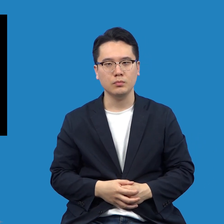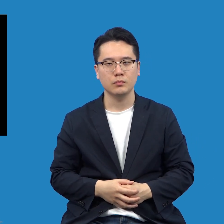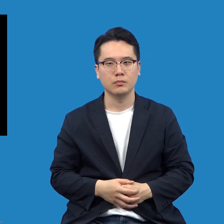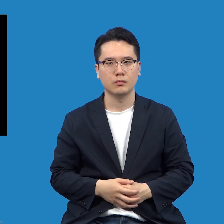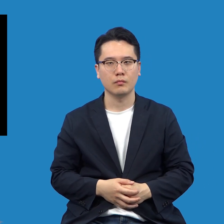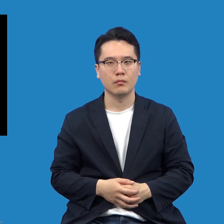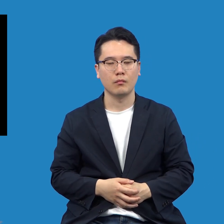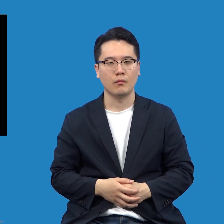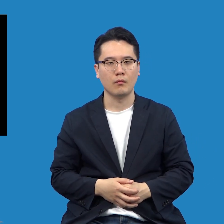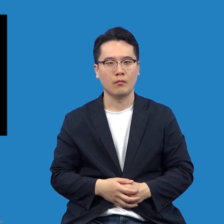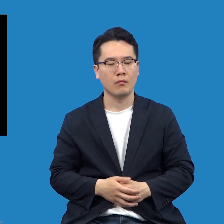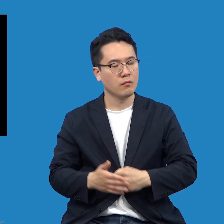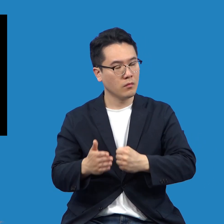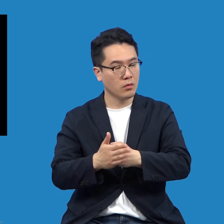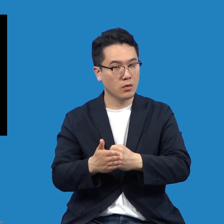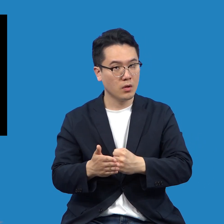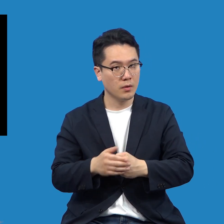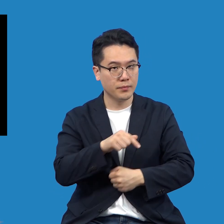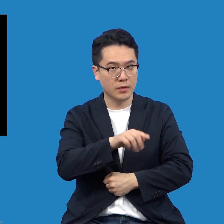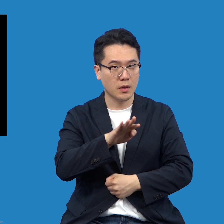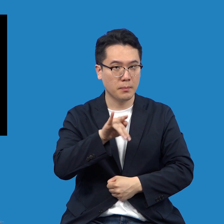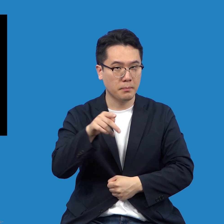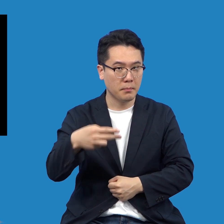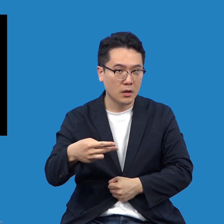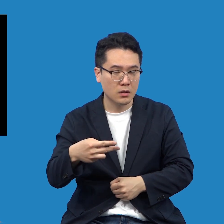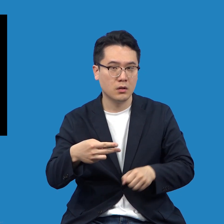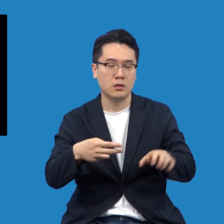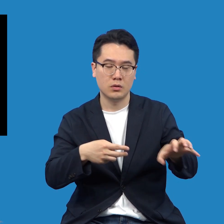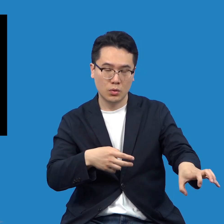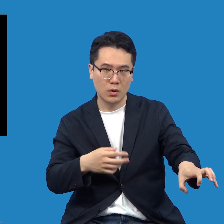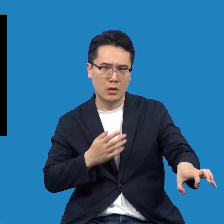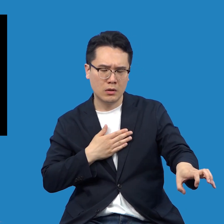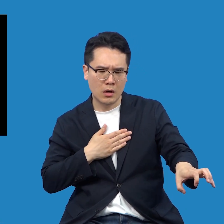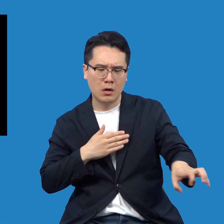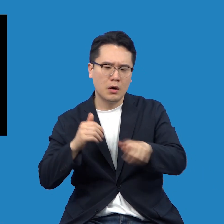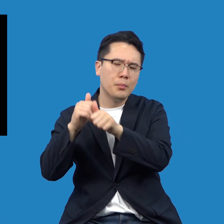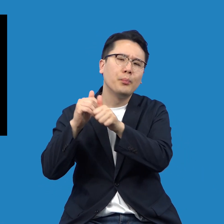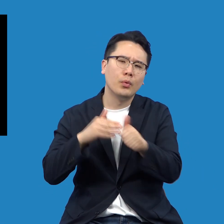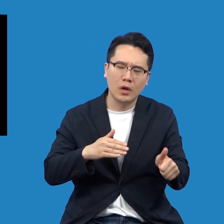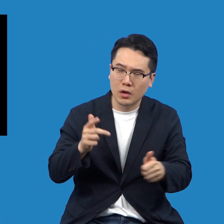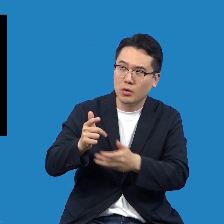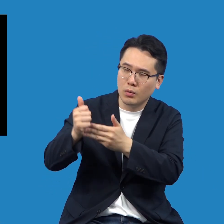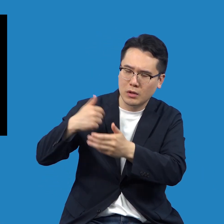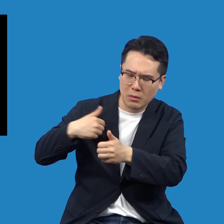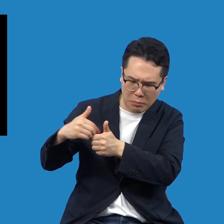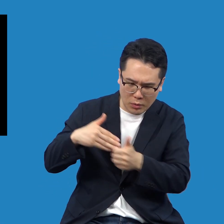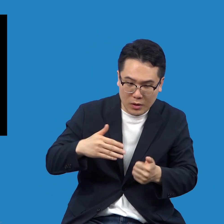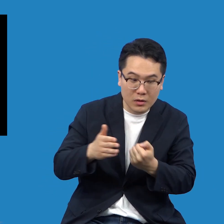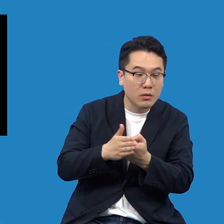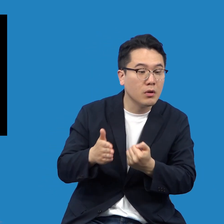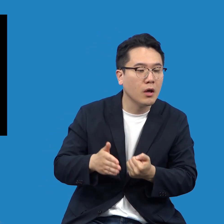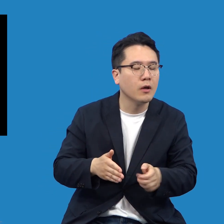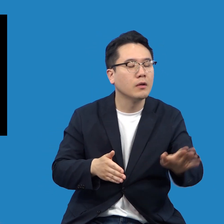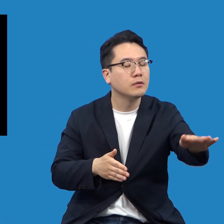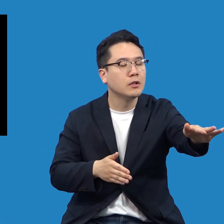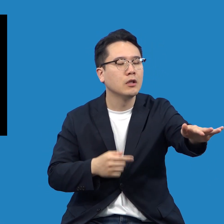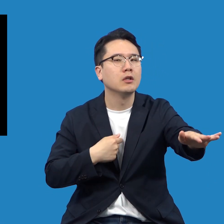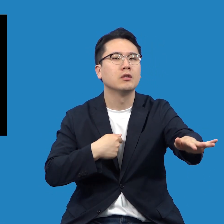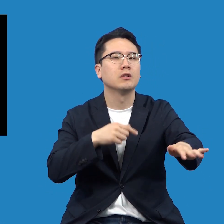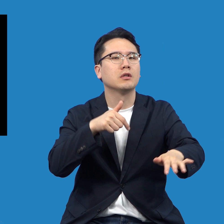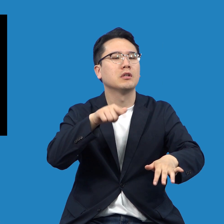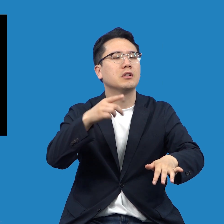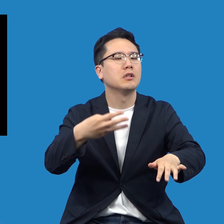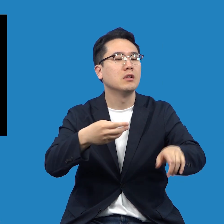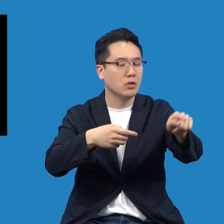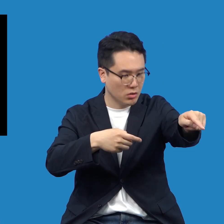그래서 이 베델로 야훼께서 나를 가라고 하시네. 자네는 여기 머물게. 그러나